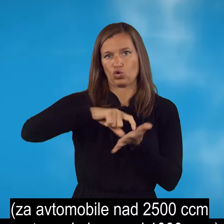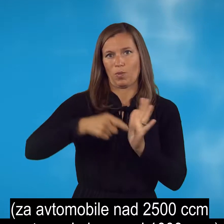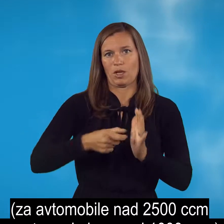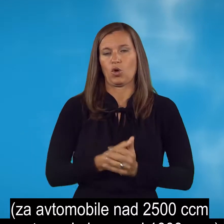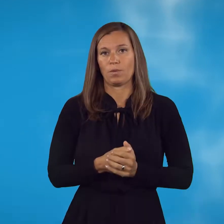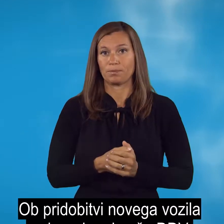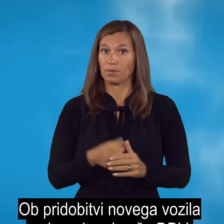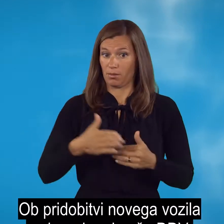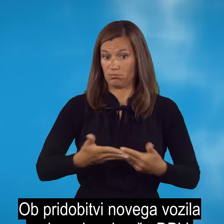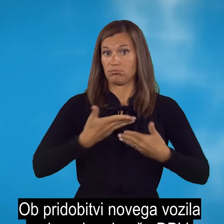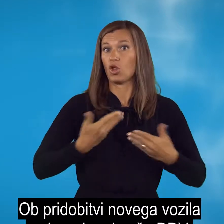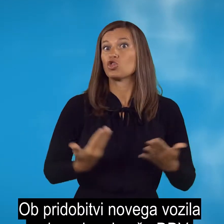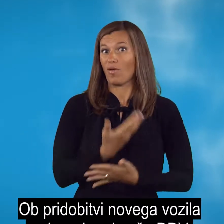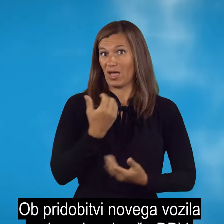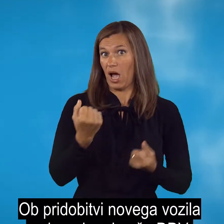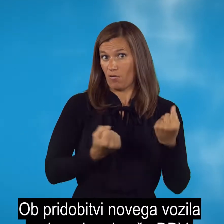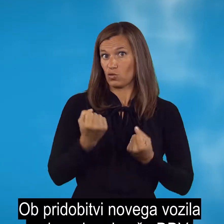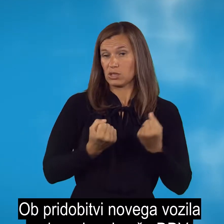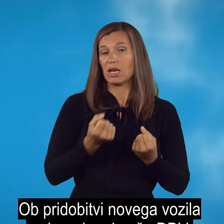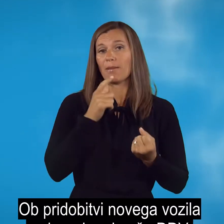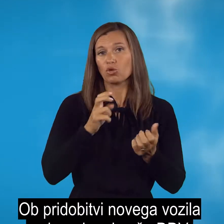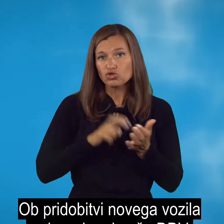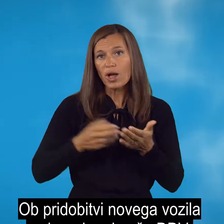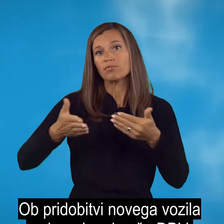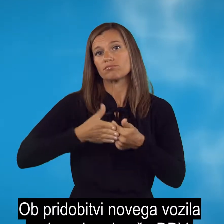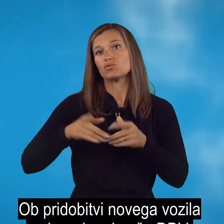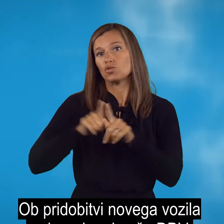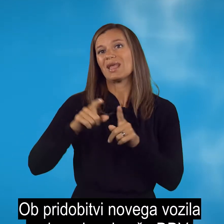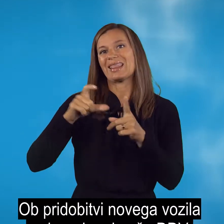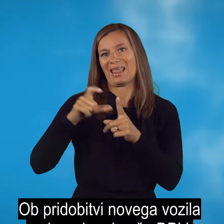Ob pridobitvi novega vozila pa bo odmerjen še DDV.